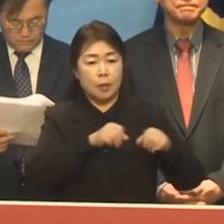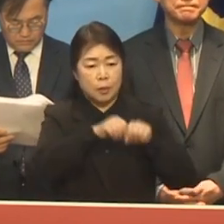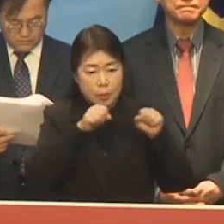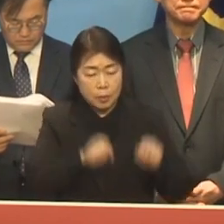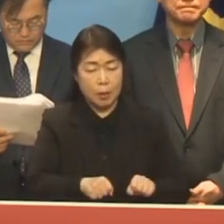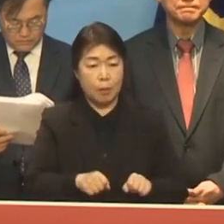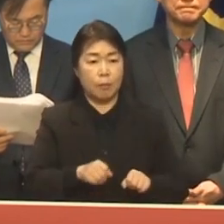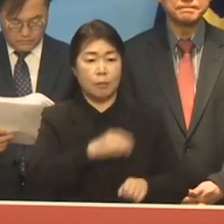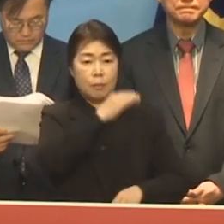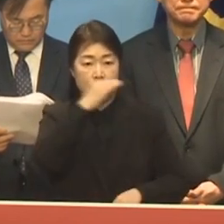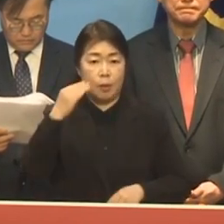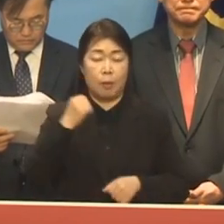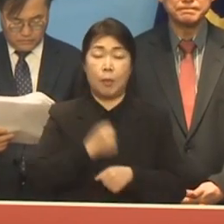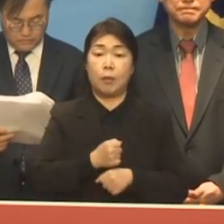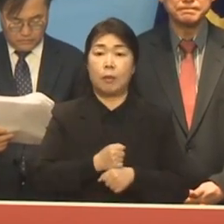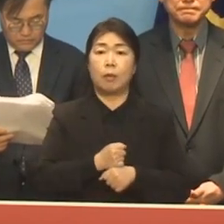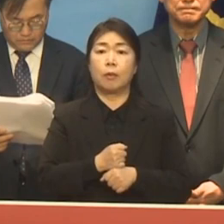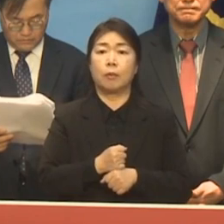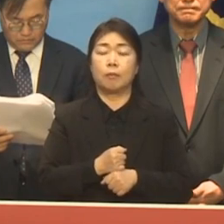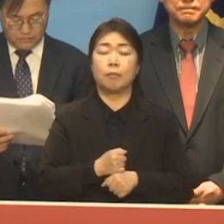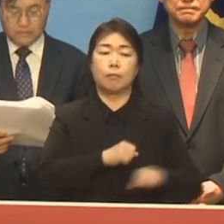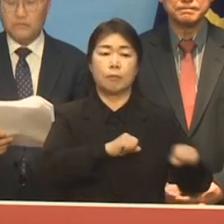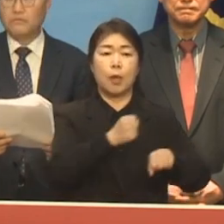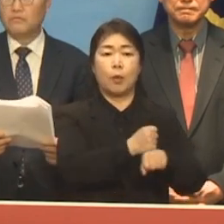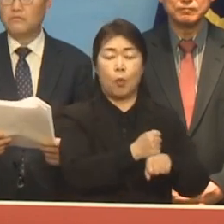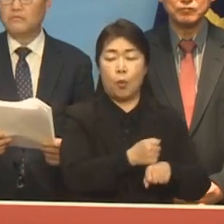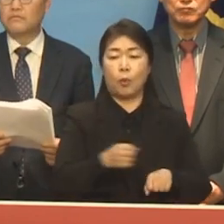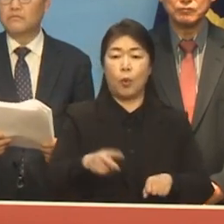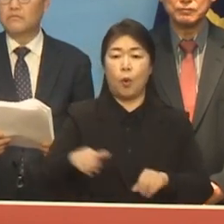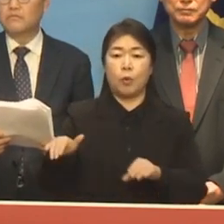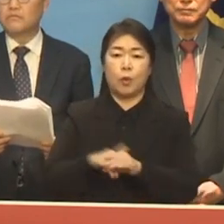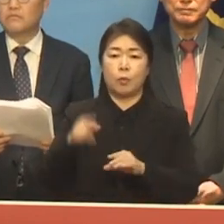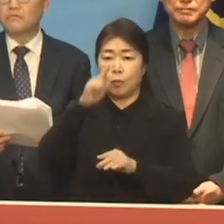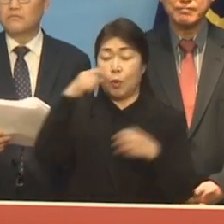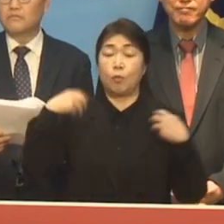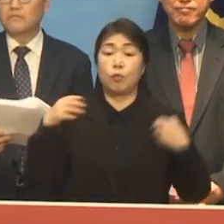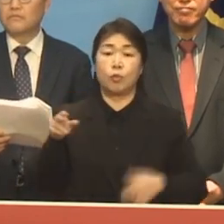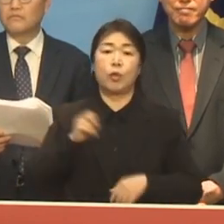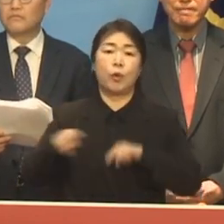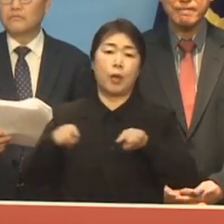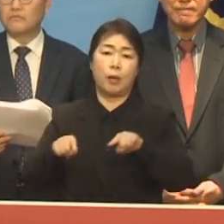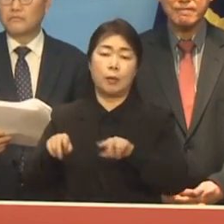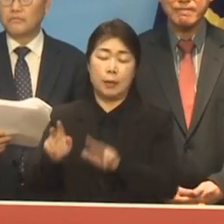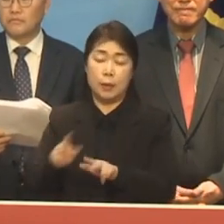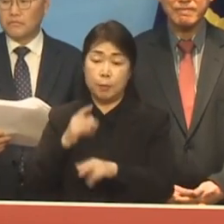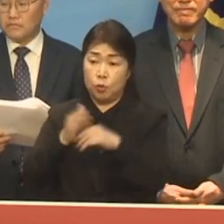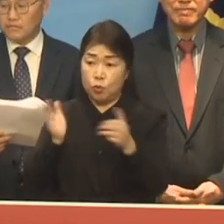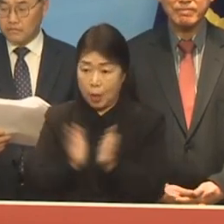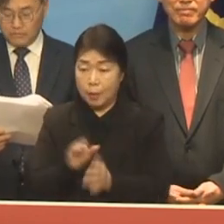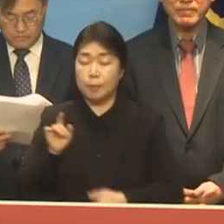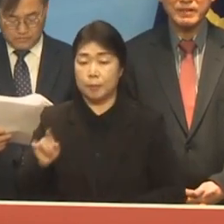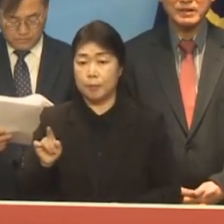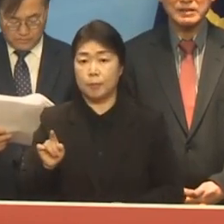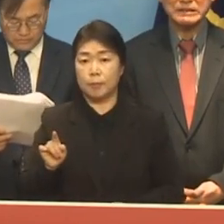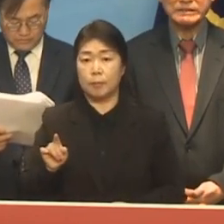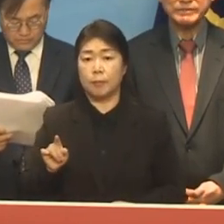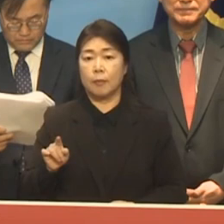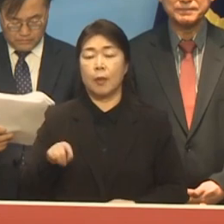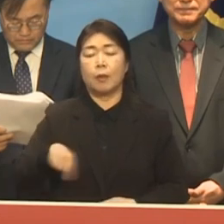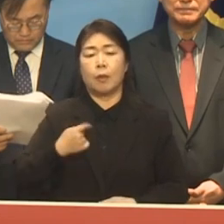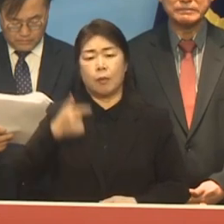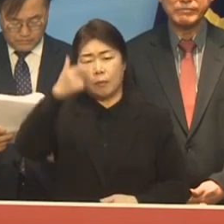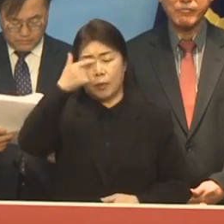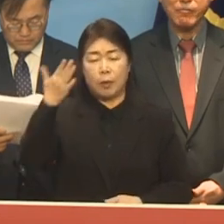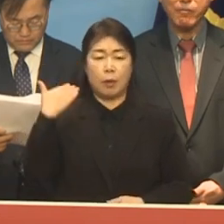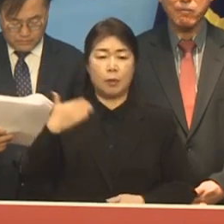시스템을 바로잡기에 나서주시고 전 정부 여당이었던 현 민주당은 자당의